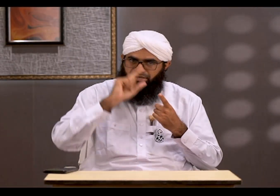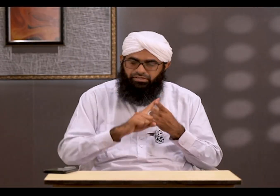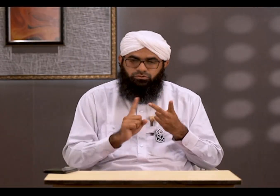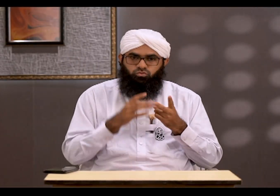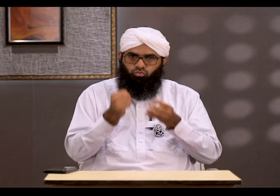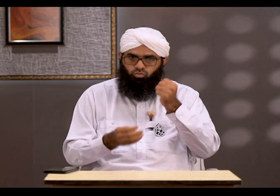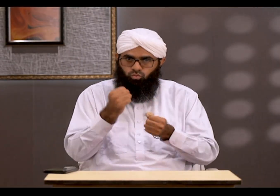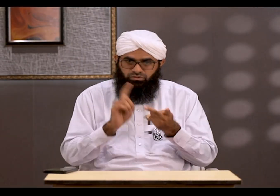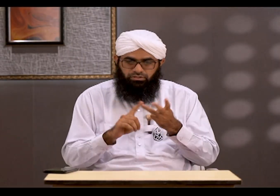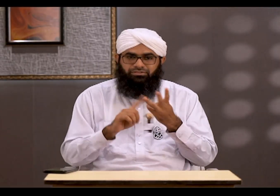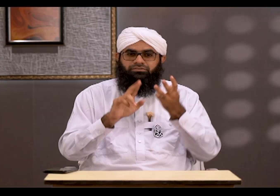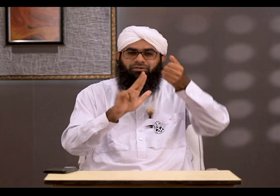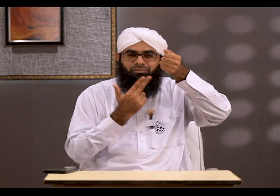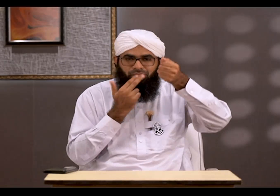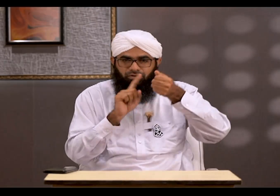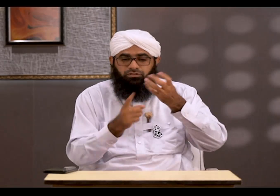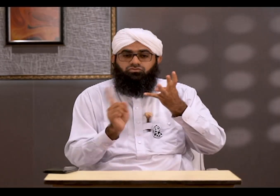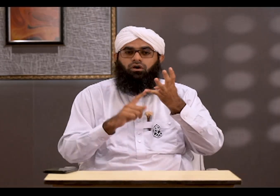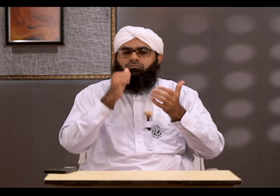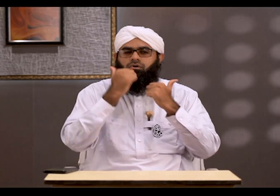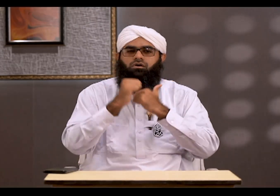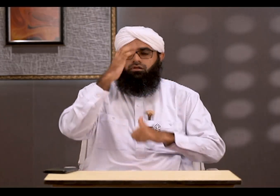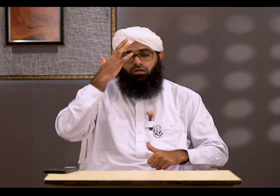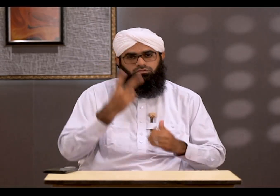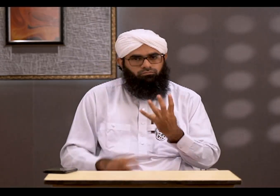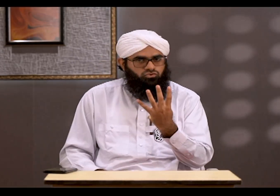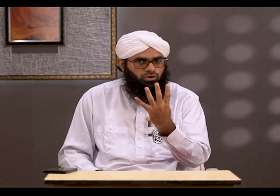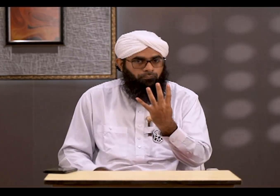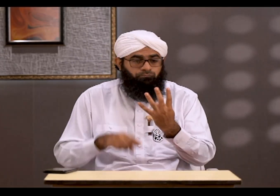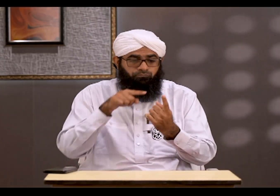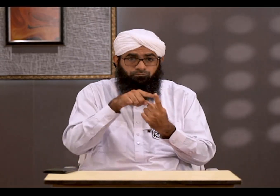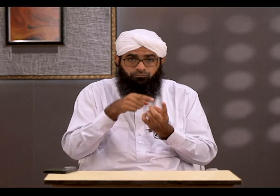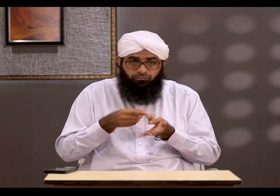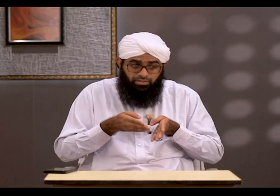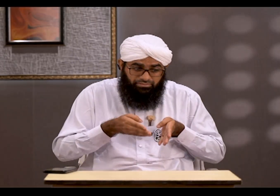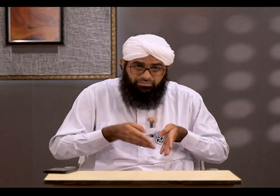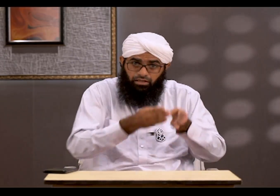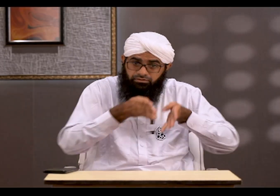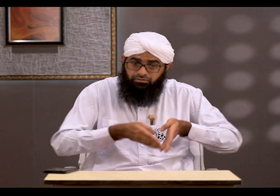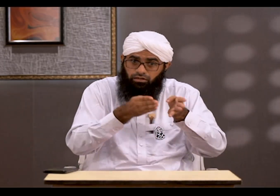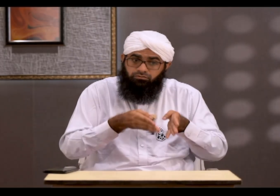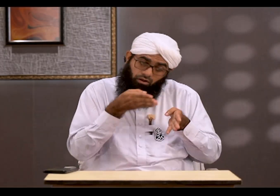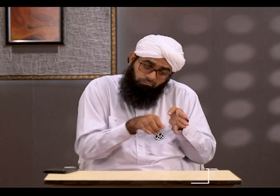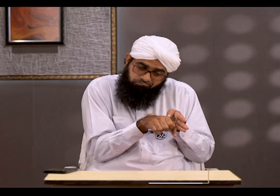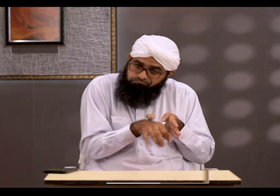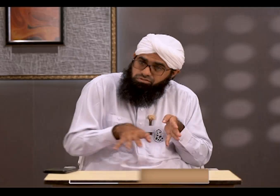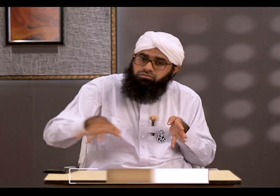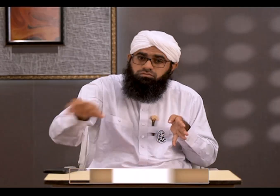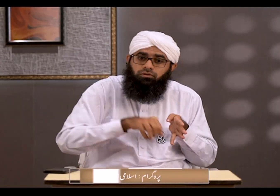کا، تیسرا شہد کا، چوتھا شراب کا۔ پھر ان سے نہریں نکل کر ہر ایک کے مکان میں جا رہی ہیں۔ وہاں کی نہریں زمین کھود